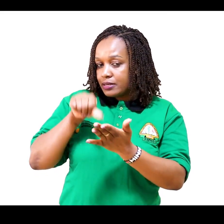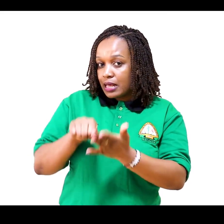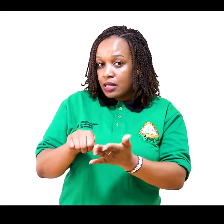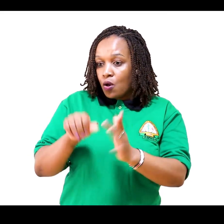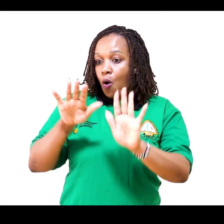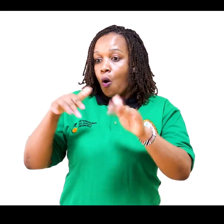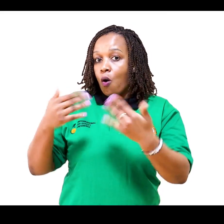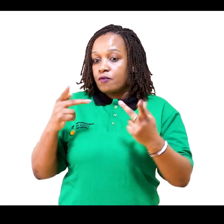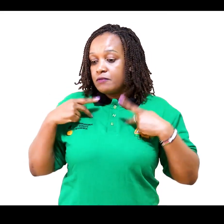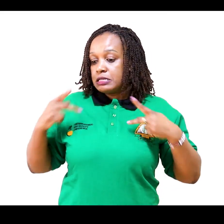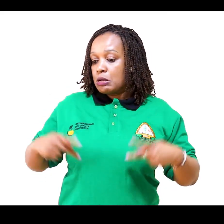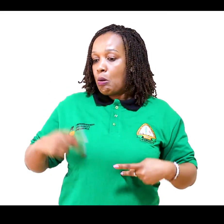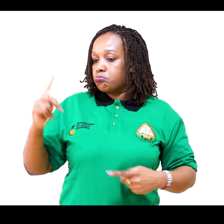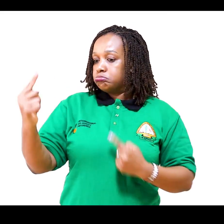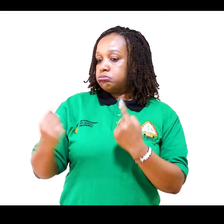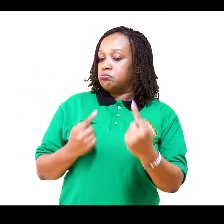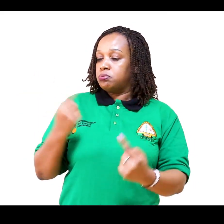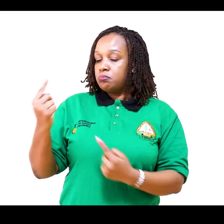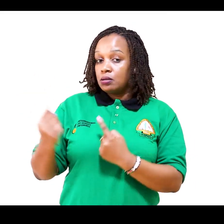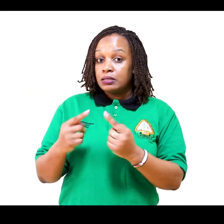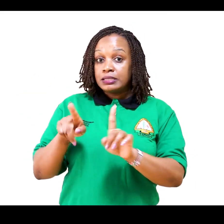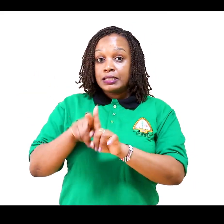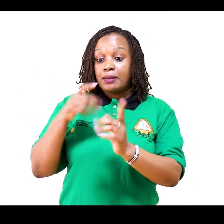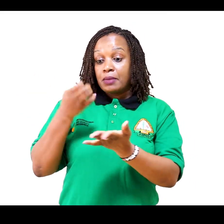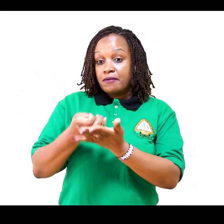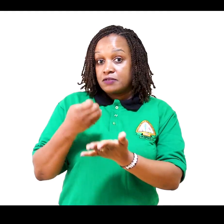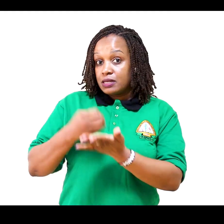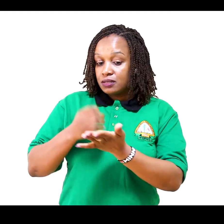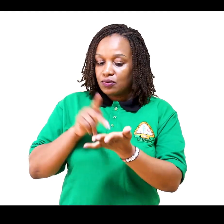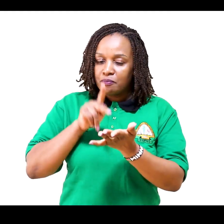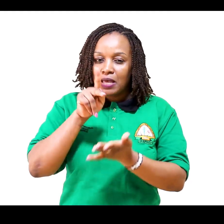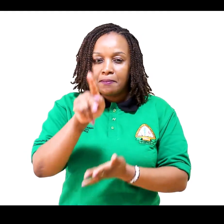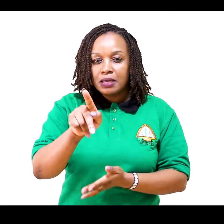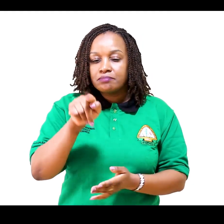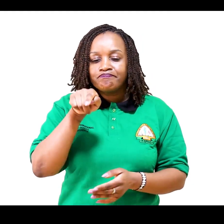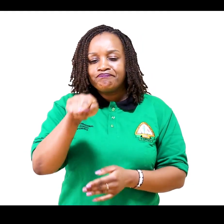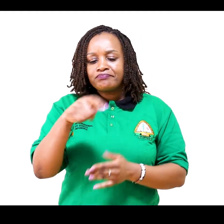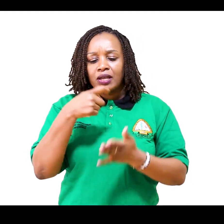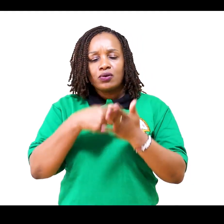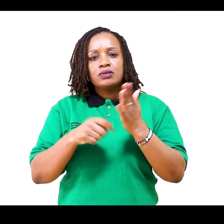barua au matembezi ya kimwili na udhibitisho wa malipo. Gharama ya huduma hii ni